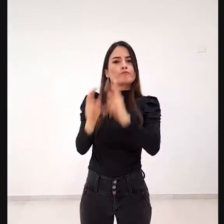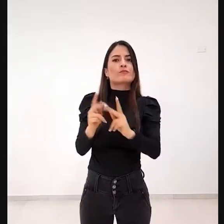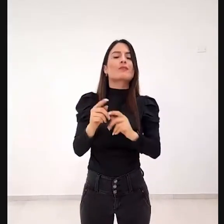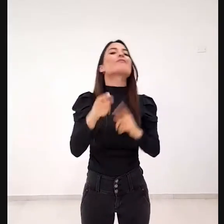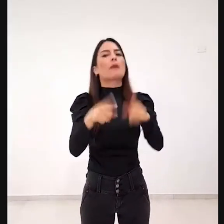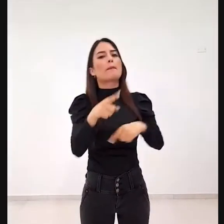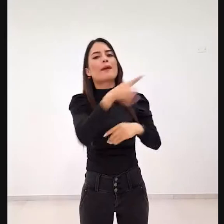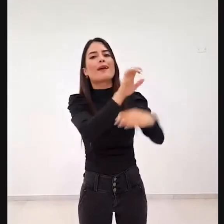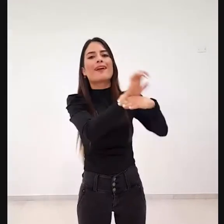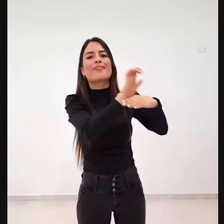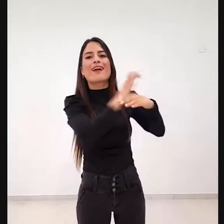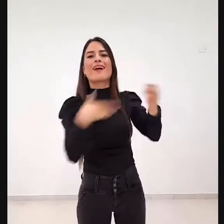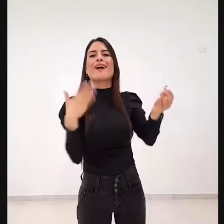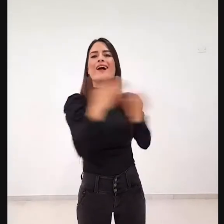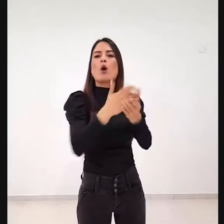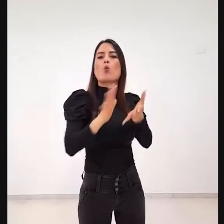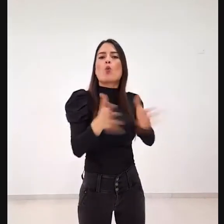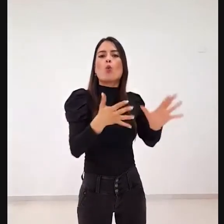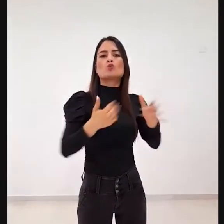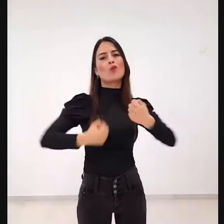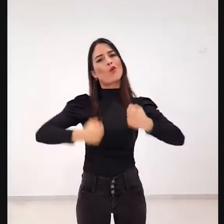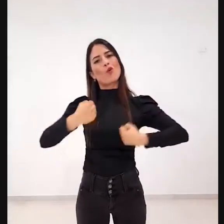donde ustedes